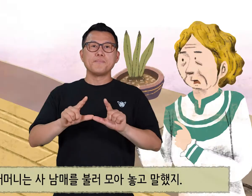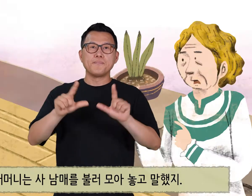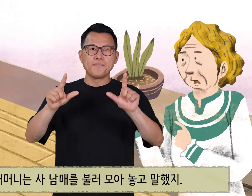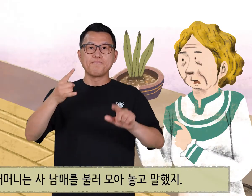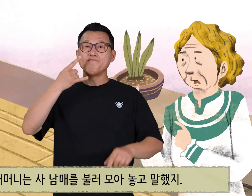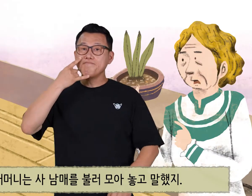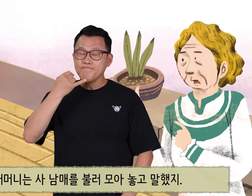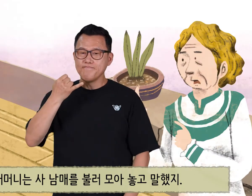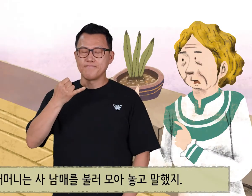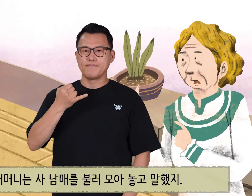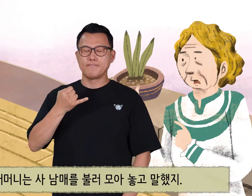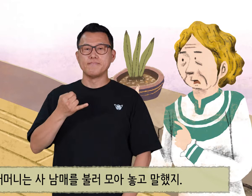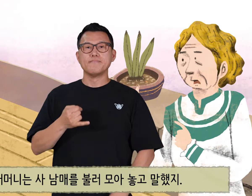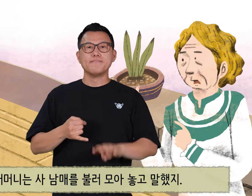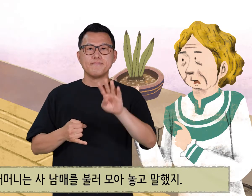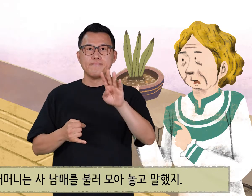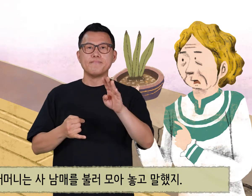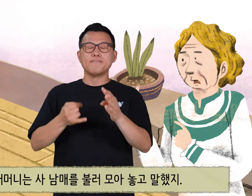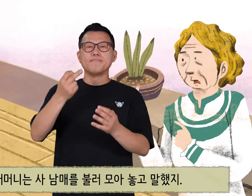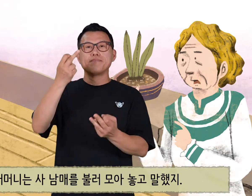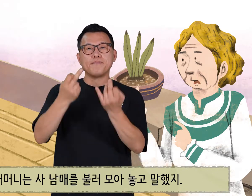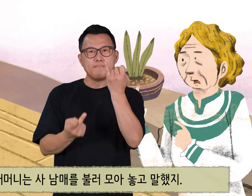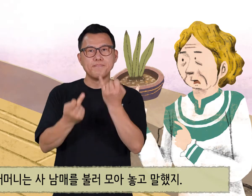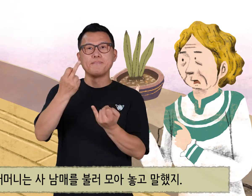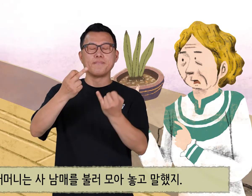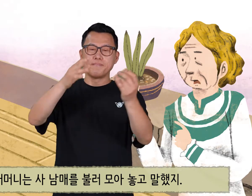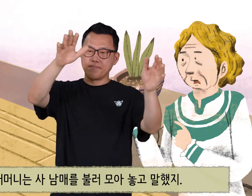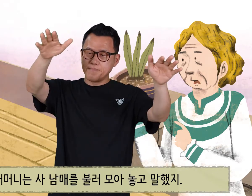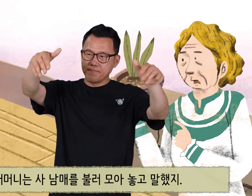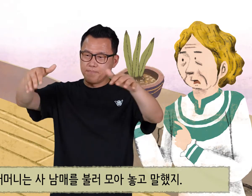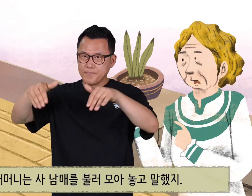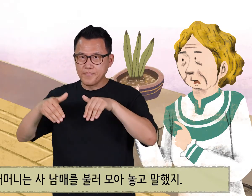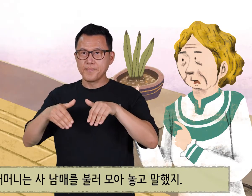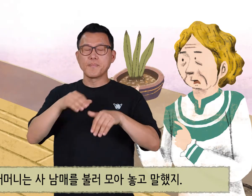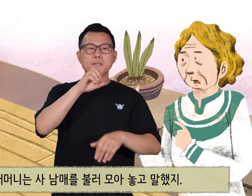어느 날 어머니는 사남매를 불러 모아놓고 말했지.